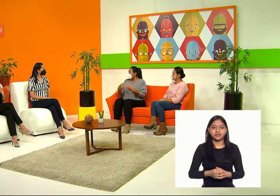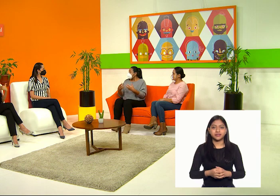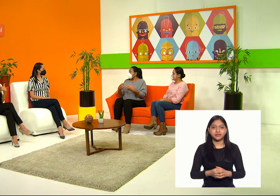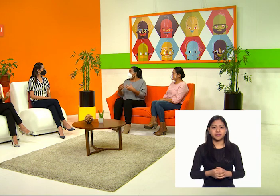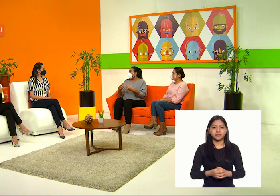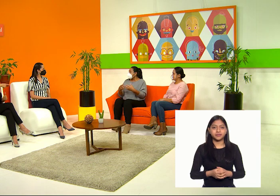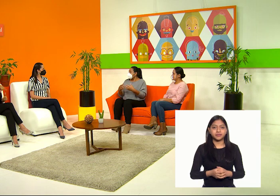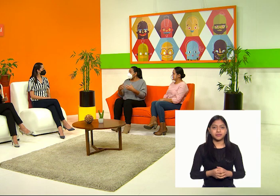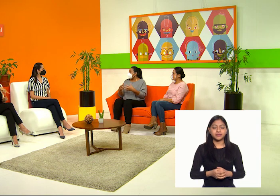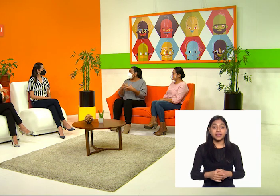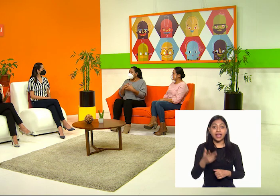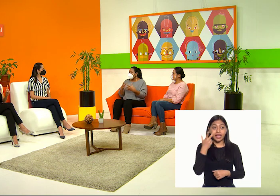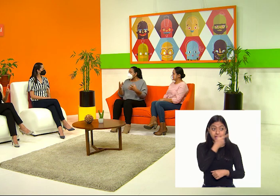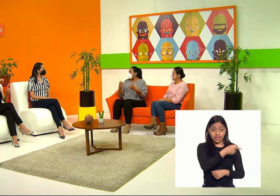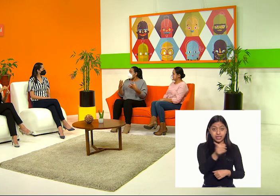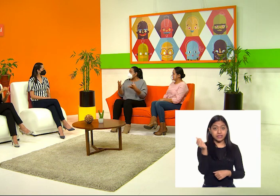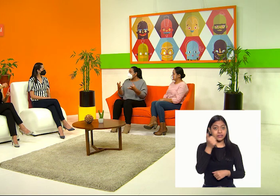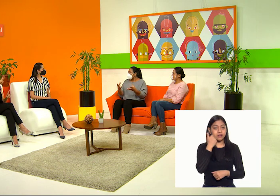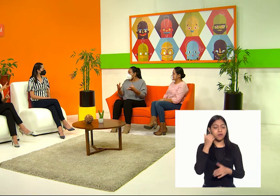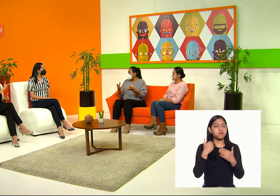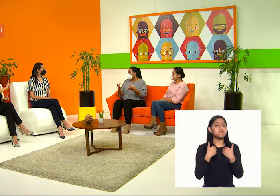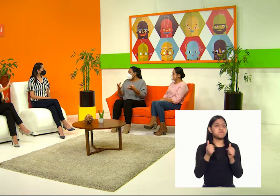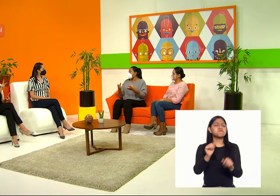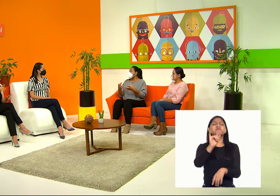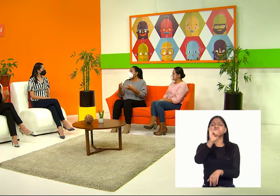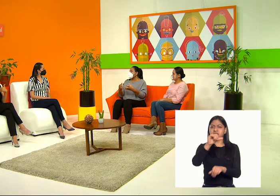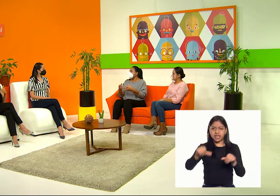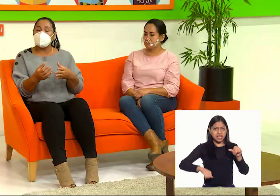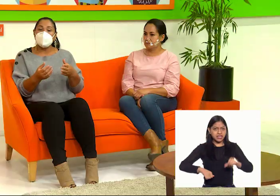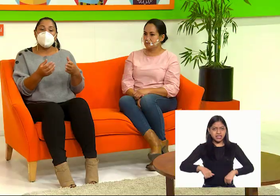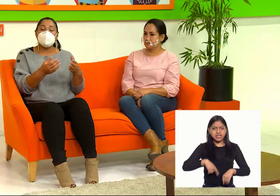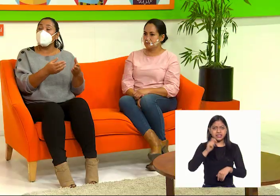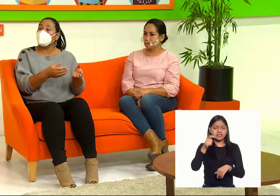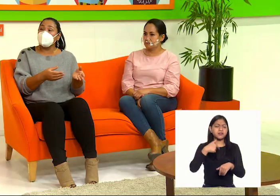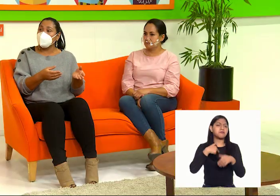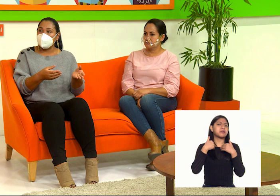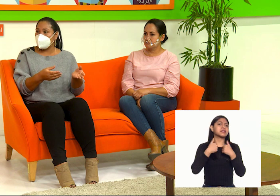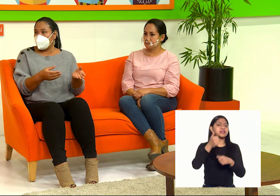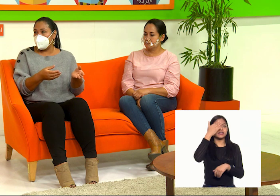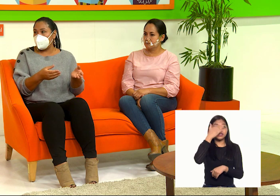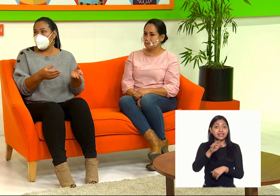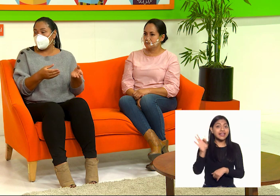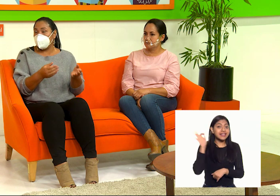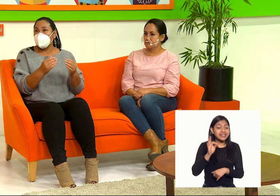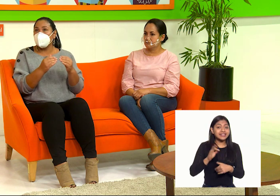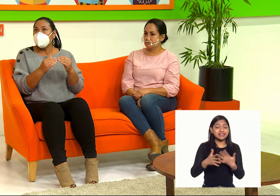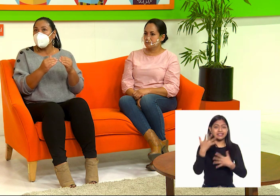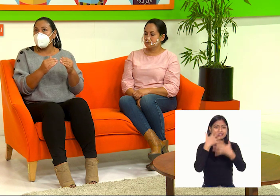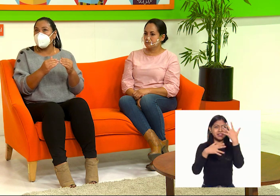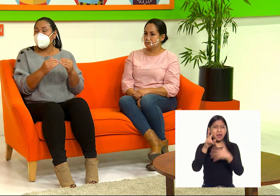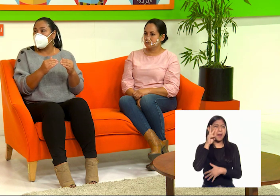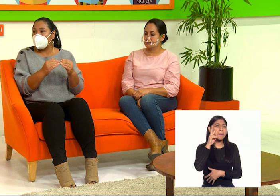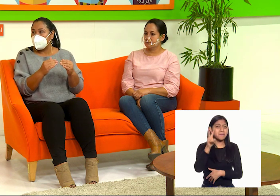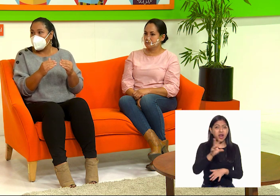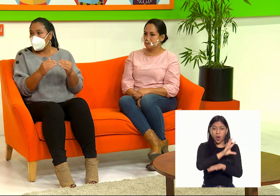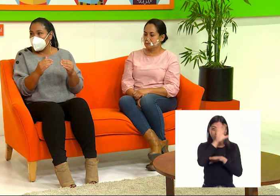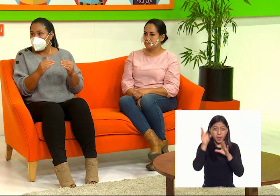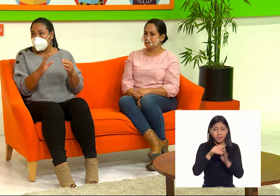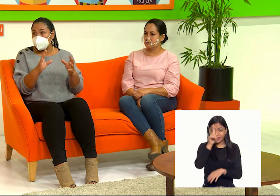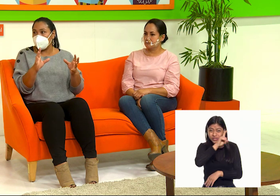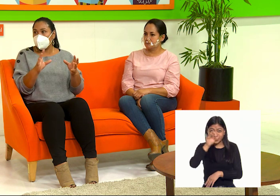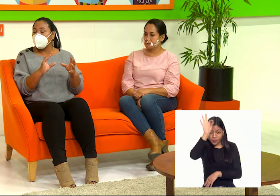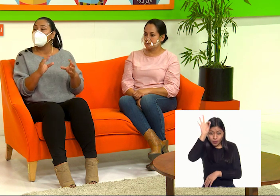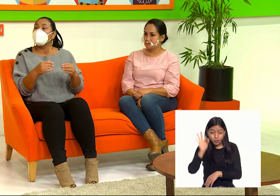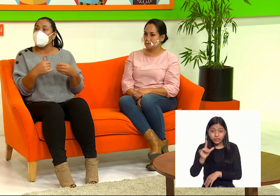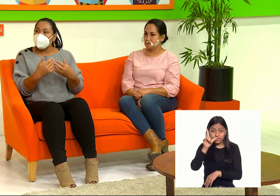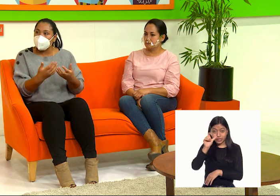específica que los alumnos todos le entienden el problema, ¿no? Incluso aunque no sepan, aunque no tengan un nivel de lengua de